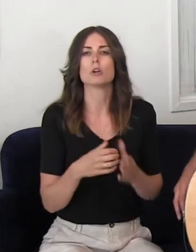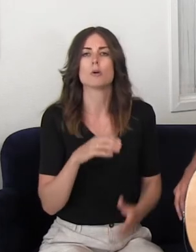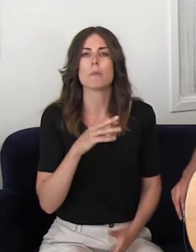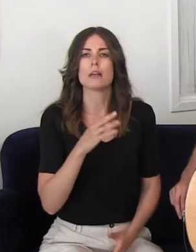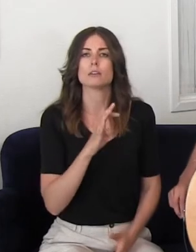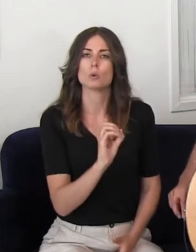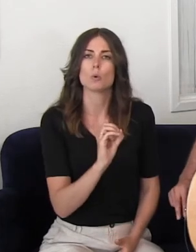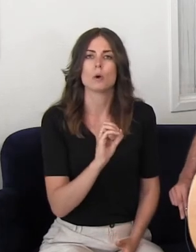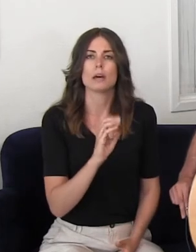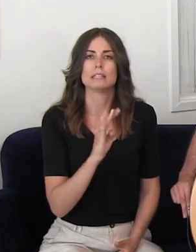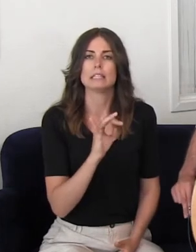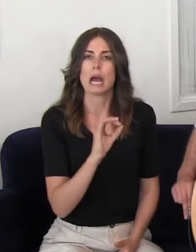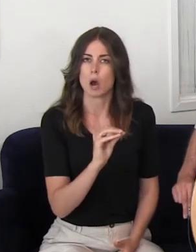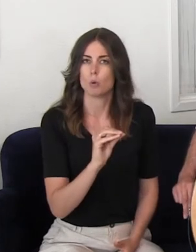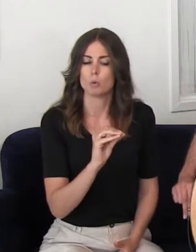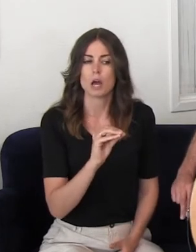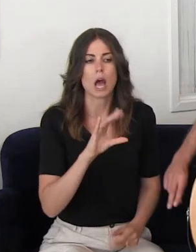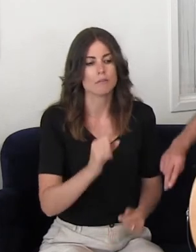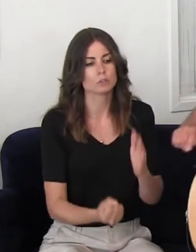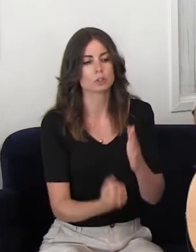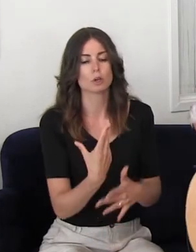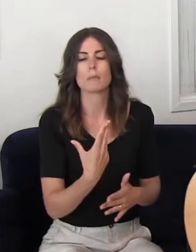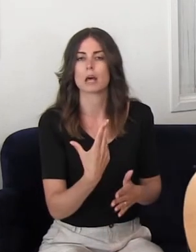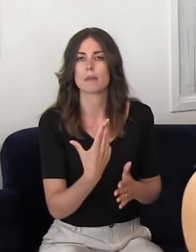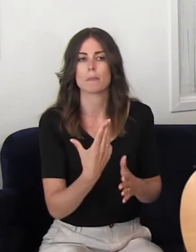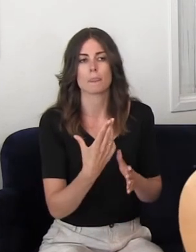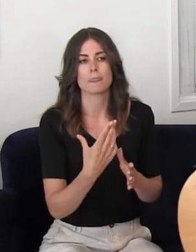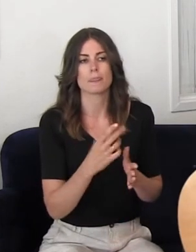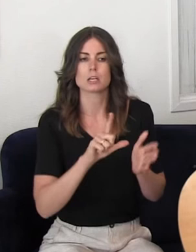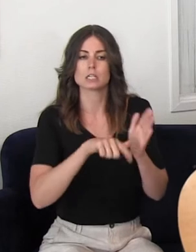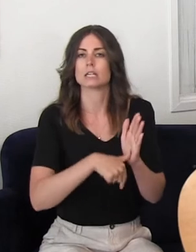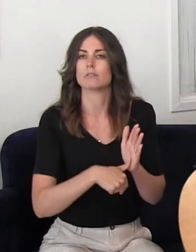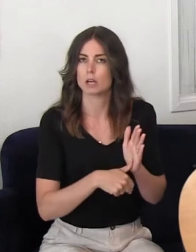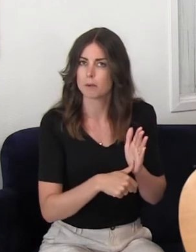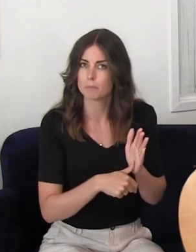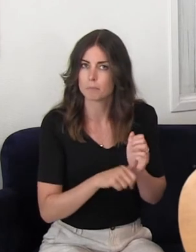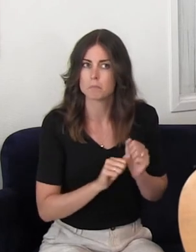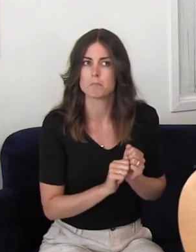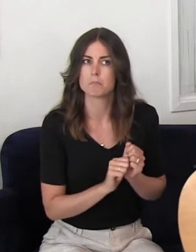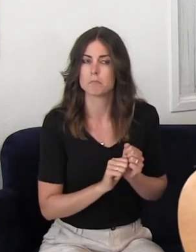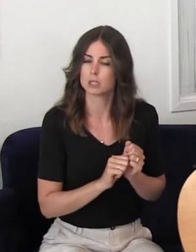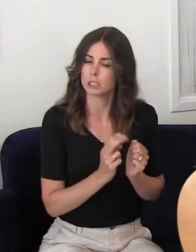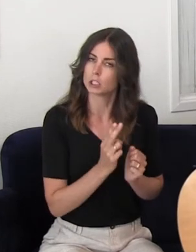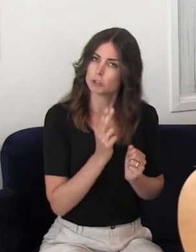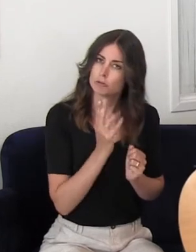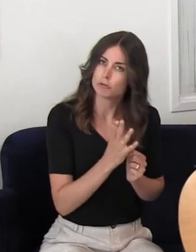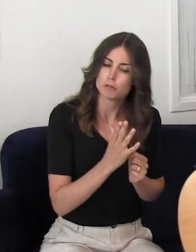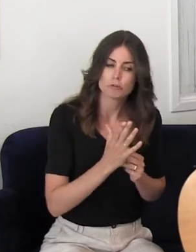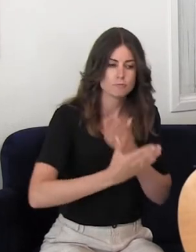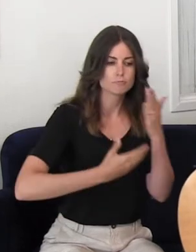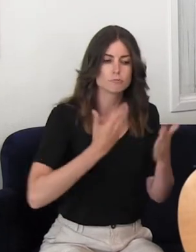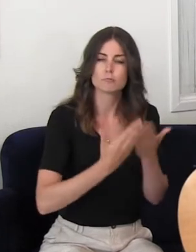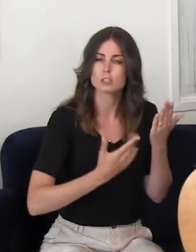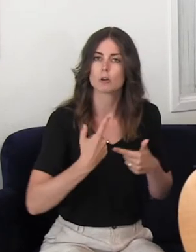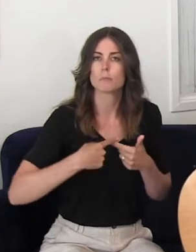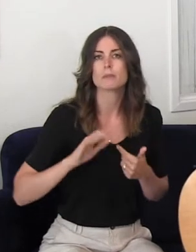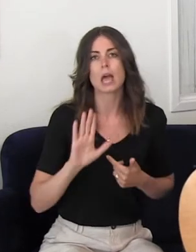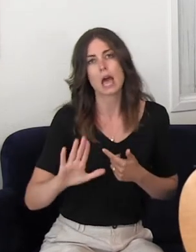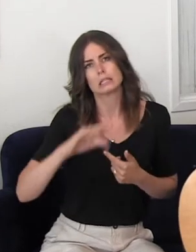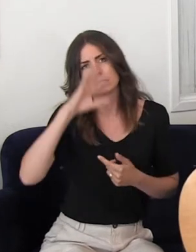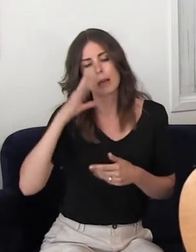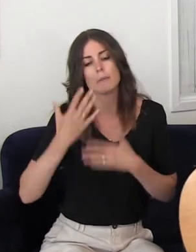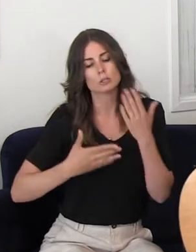Diao ett album med nya tonsättningar till Frödings dikter. Och en av dem där blev